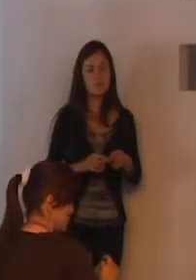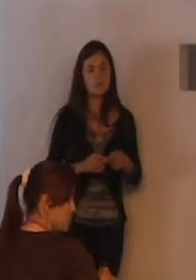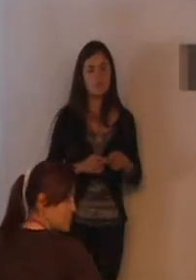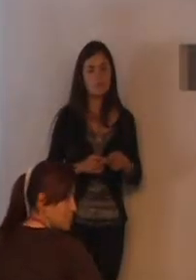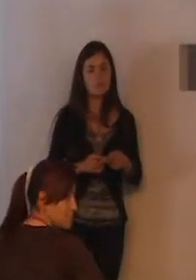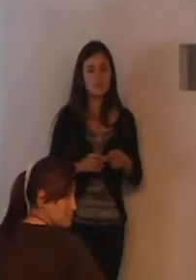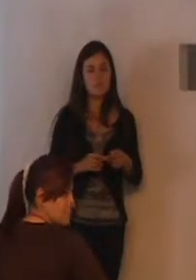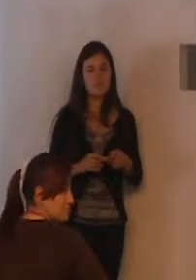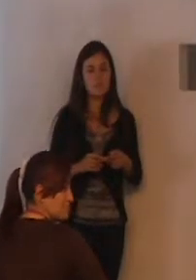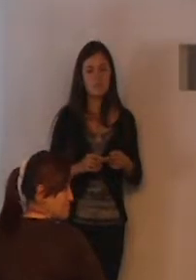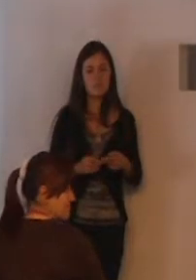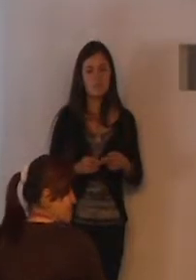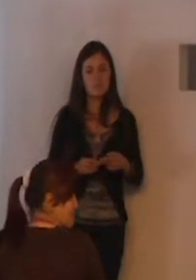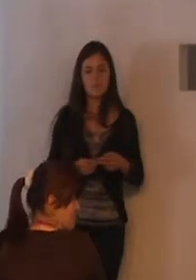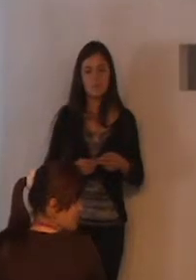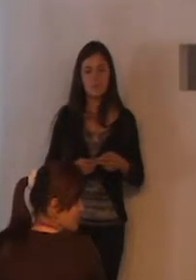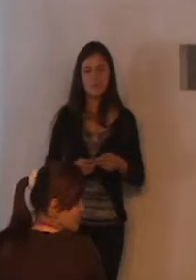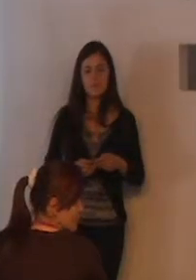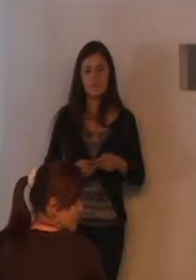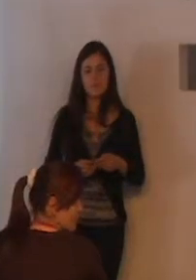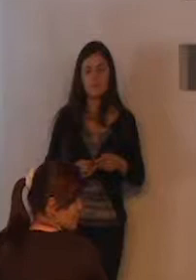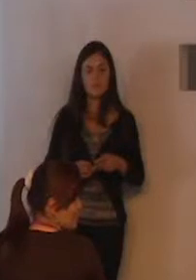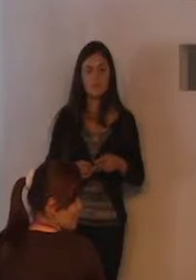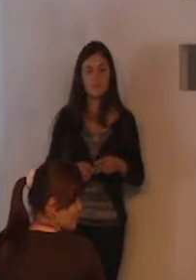la reconfiguración de la propuesta de formación.